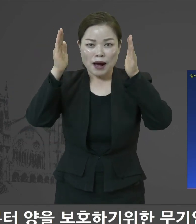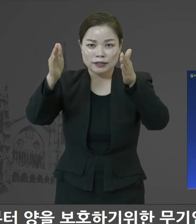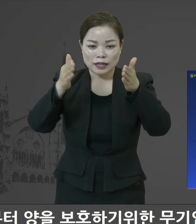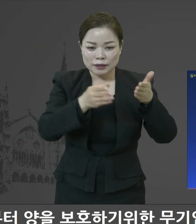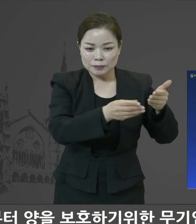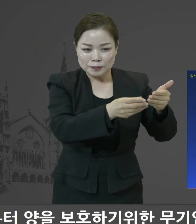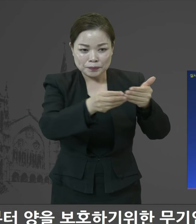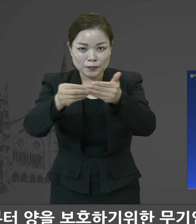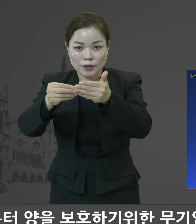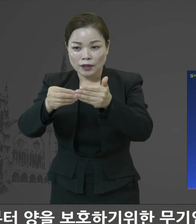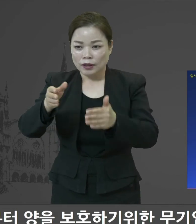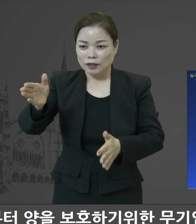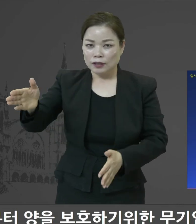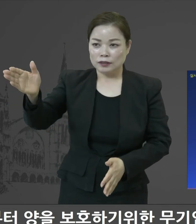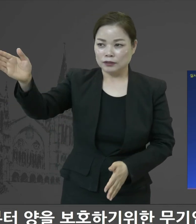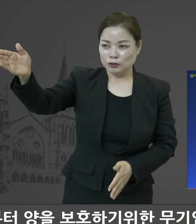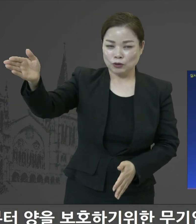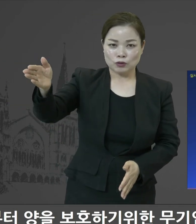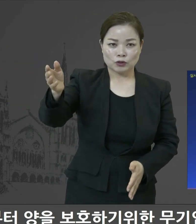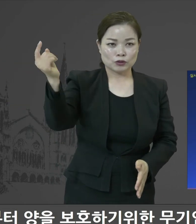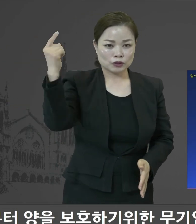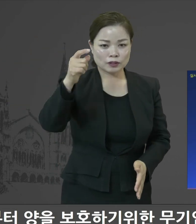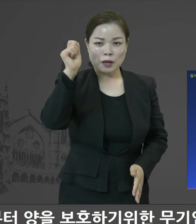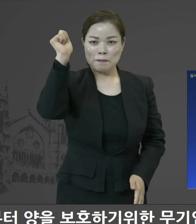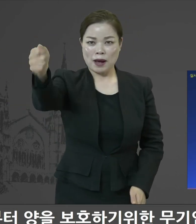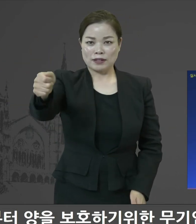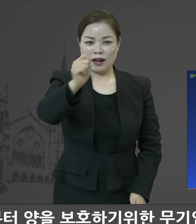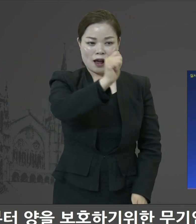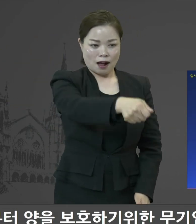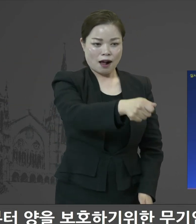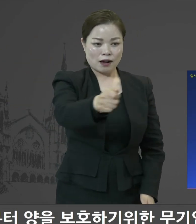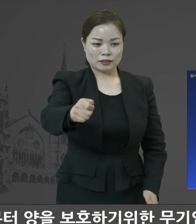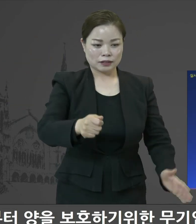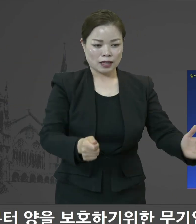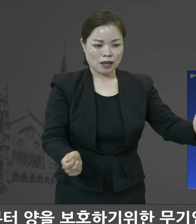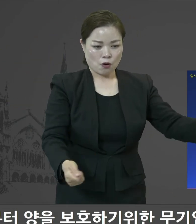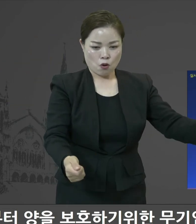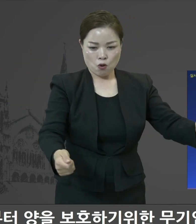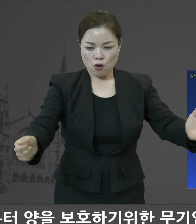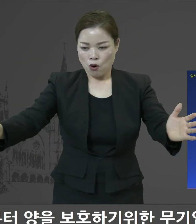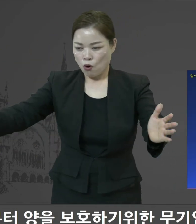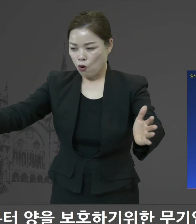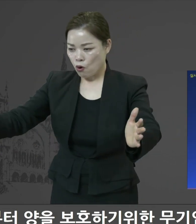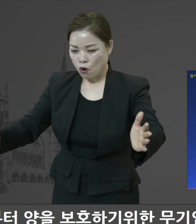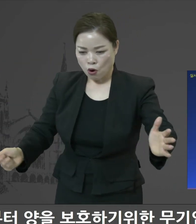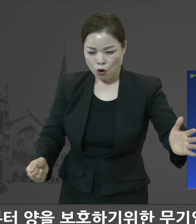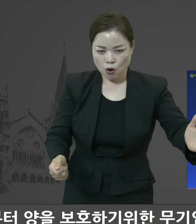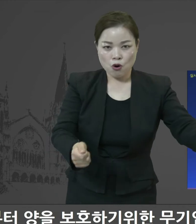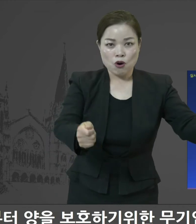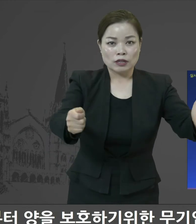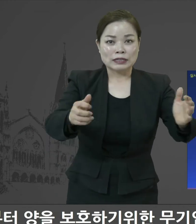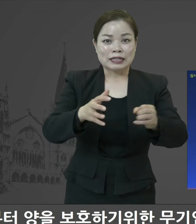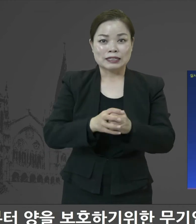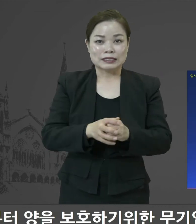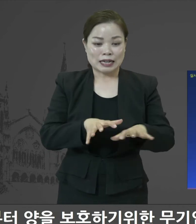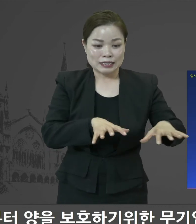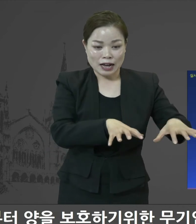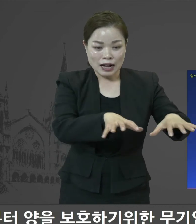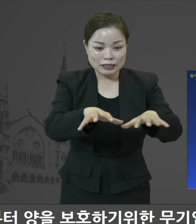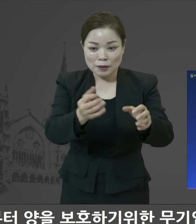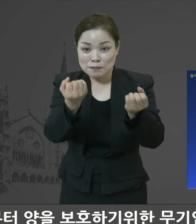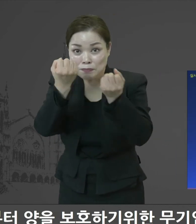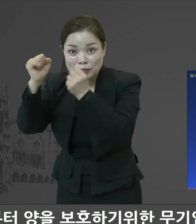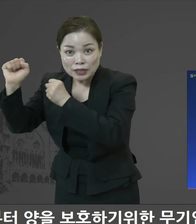사용하는 겁니다. 저쪽으로, 저쪽으로 이렇게 방향을 지시할 때 지팡이를 사용합니다. 그리고 혹시 양이 대열해서